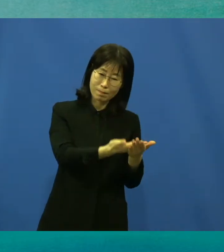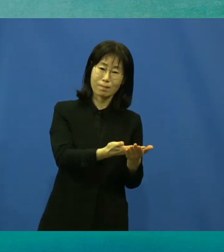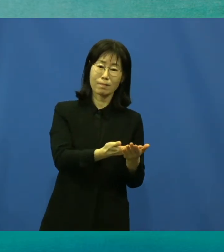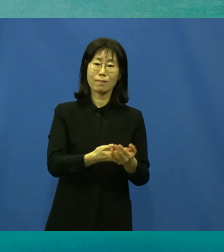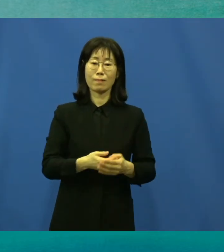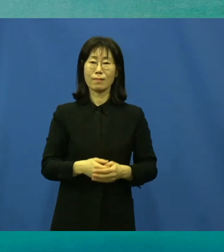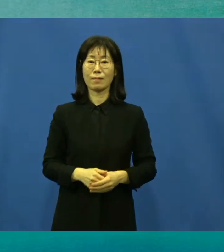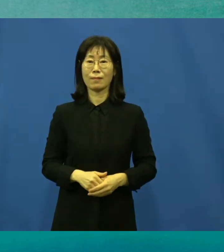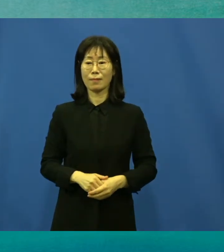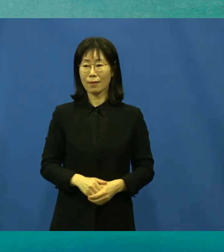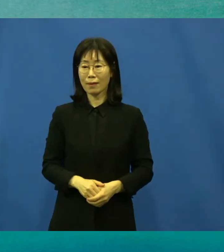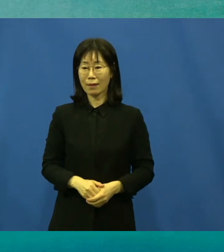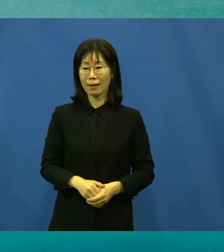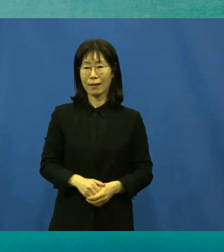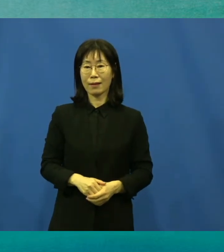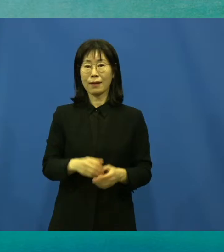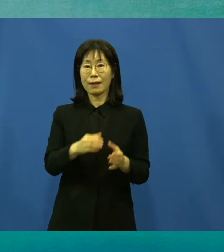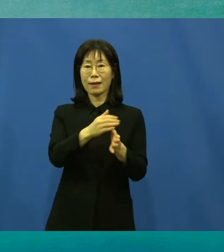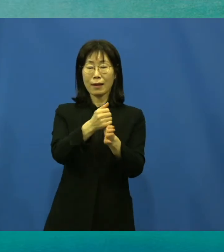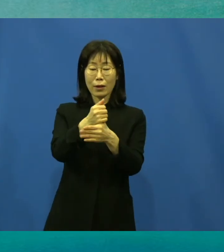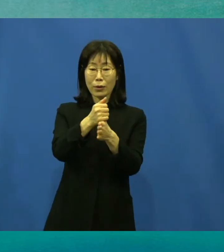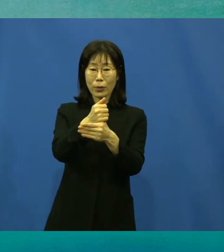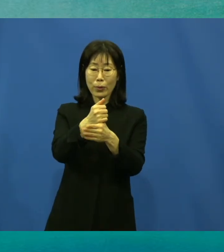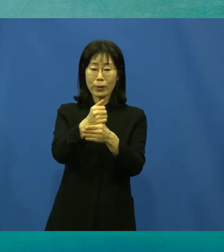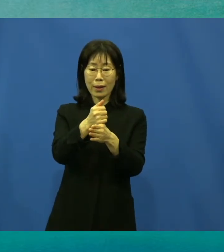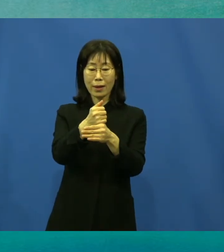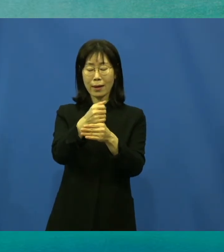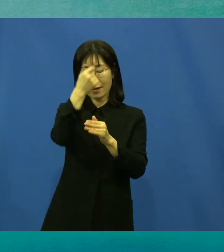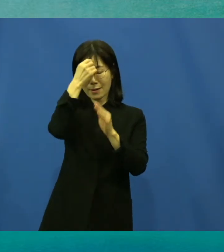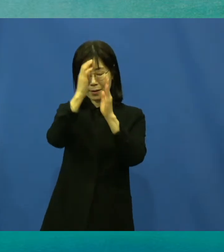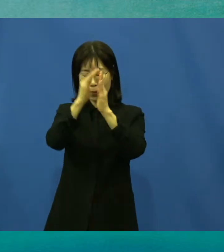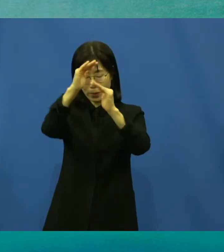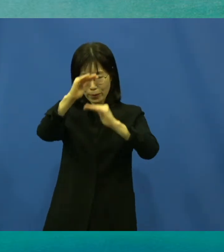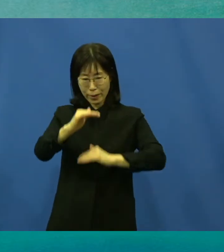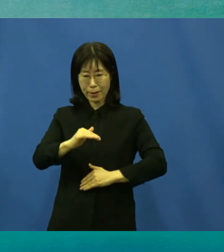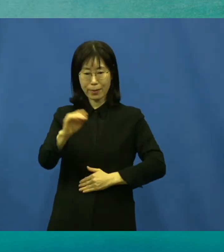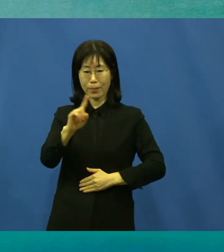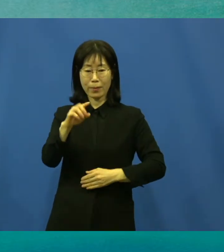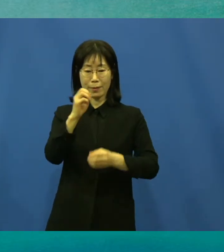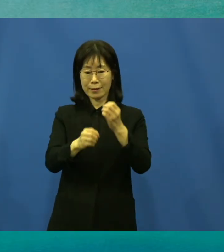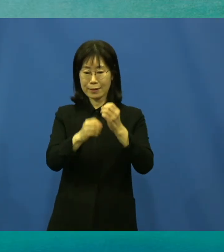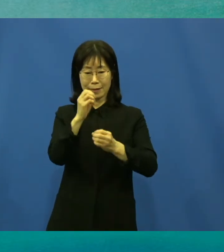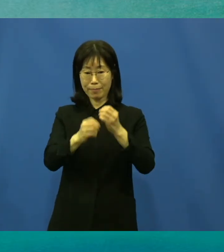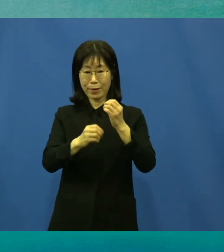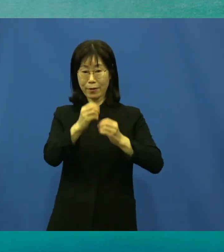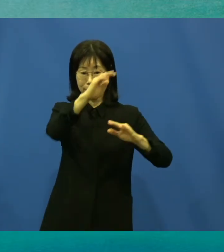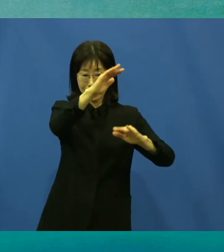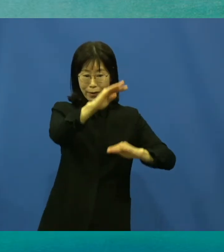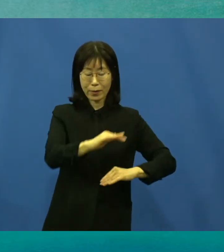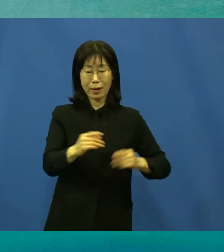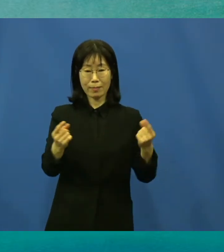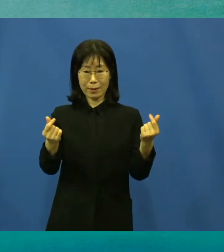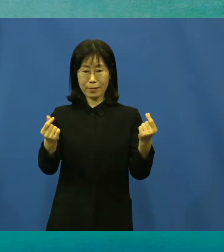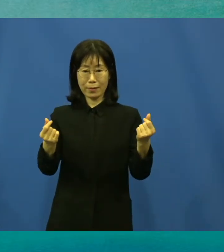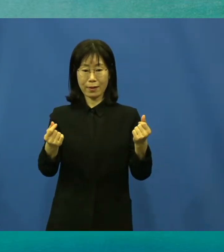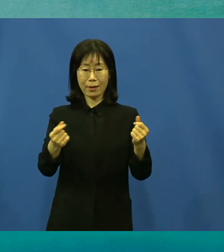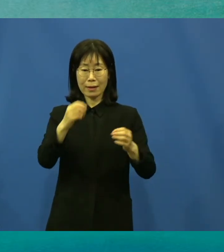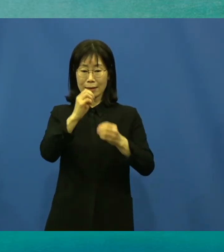자, 요나의 기도는 시편을 연상하게 합니다. 시편에는 기도의 모델들이